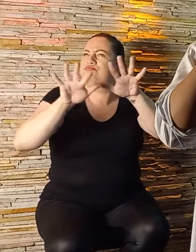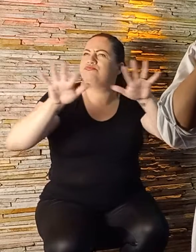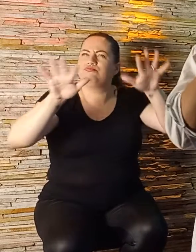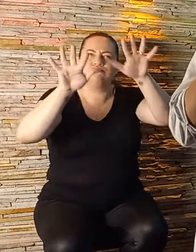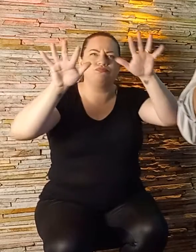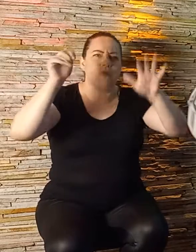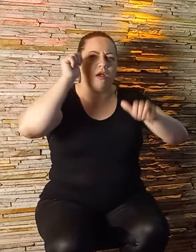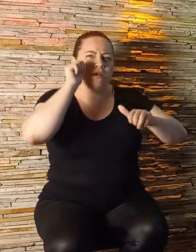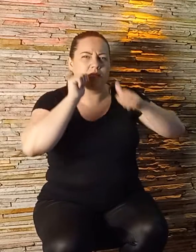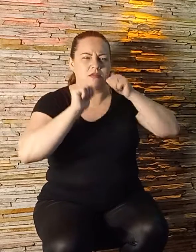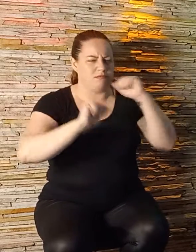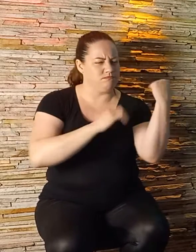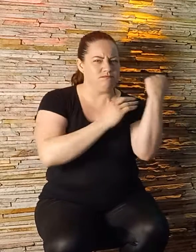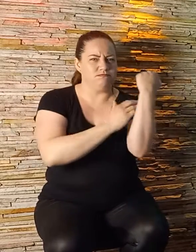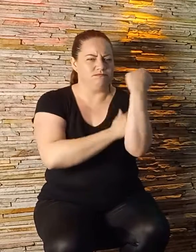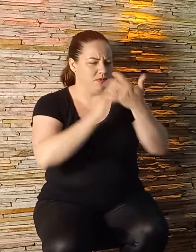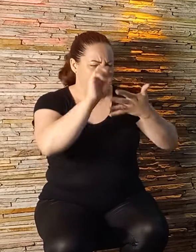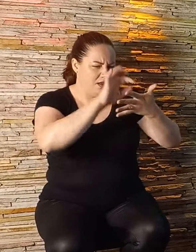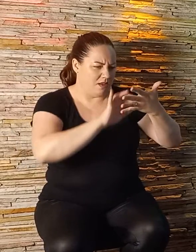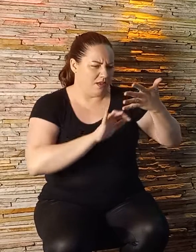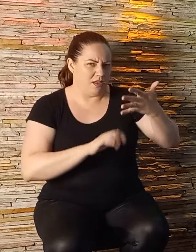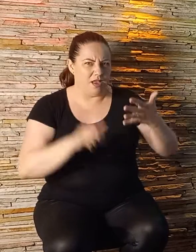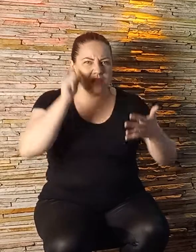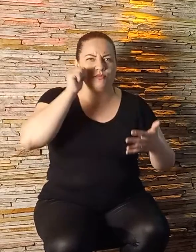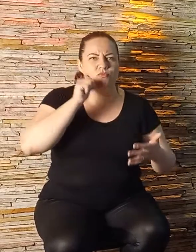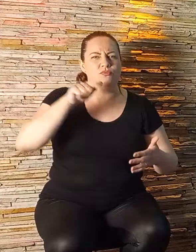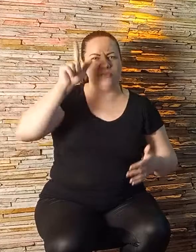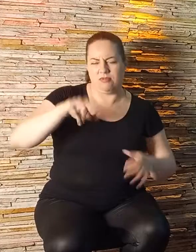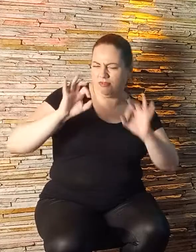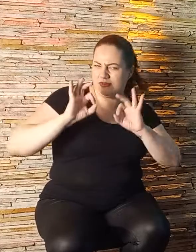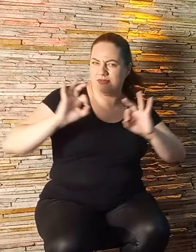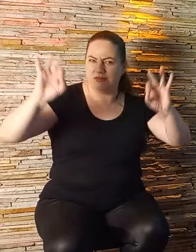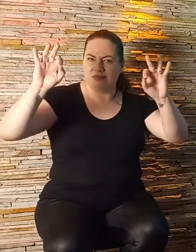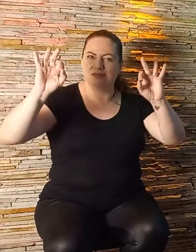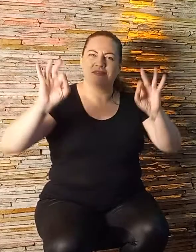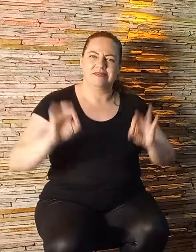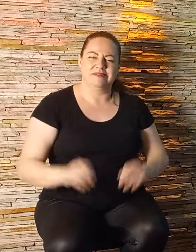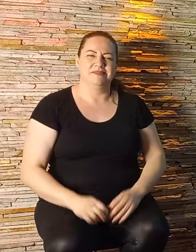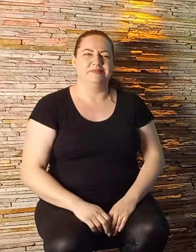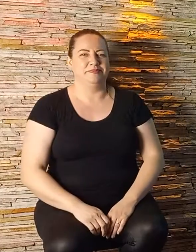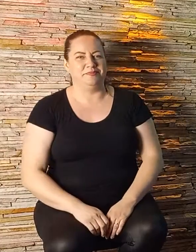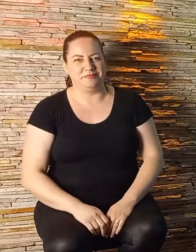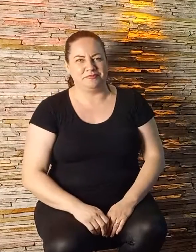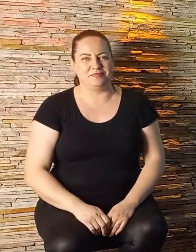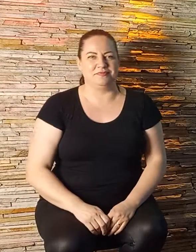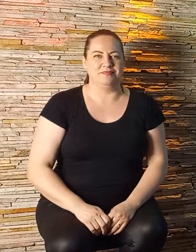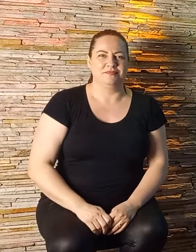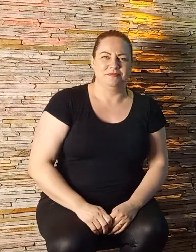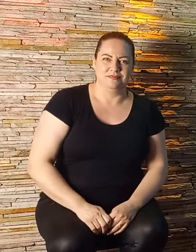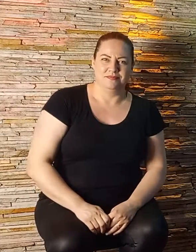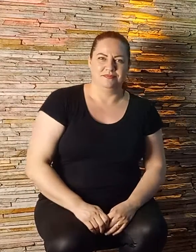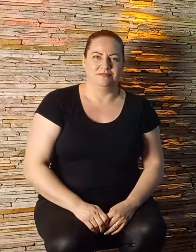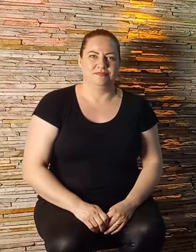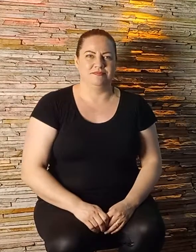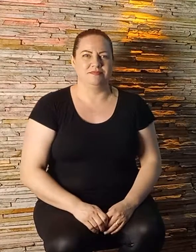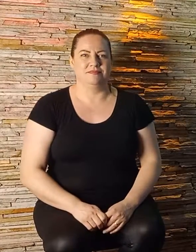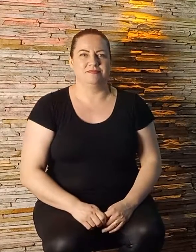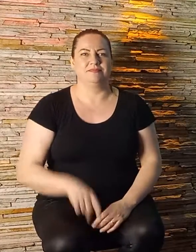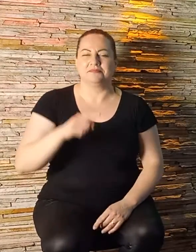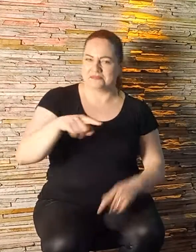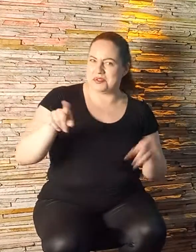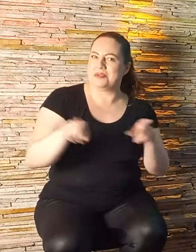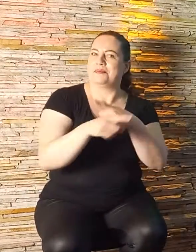Pampulha de vida folha de papel onde escrevo minha filha Essas meninas são folha de vida é e ver para de dormir